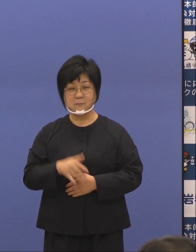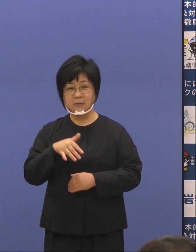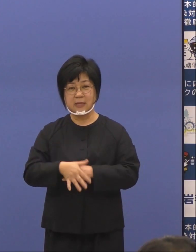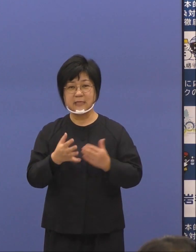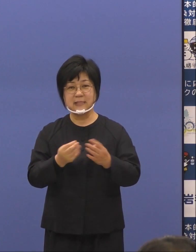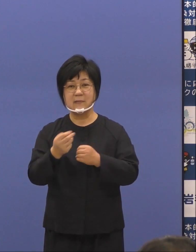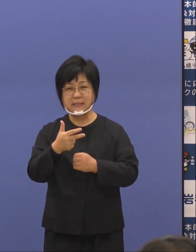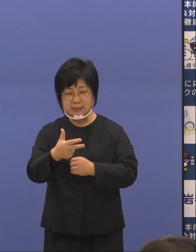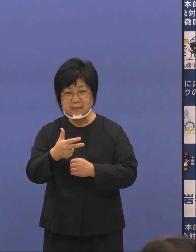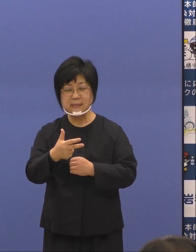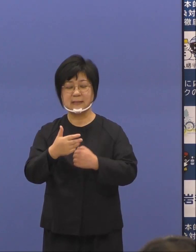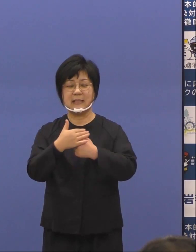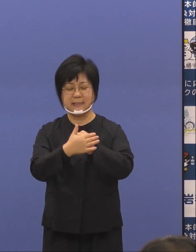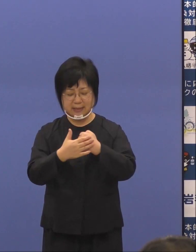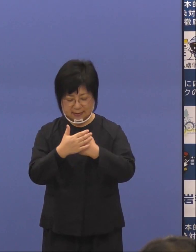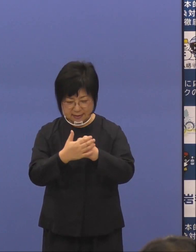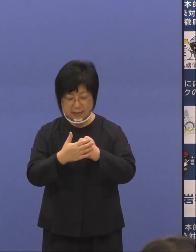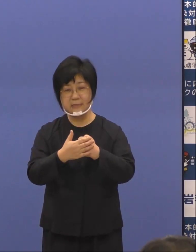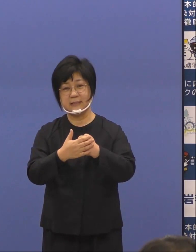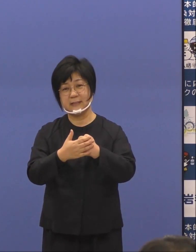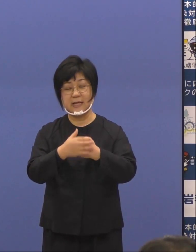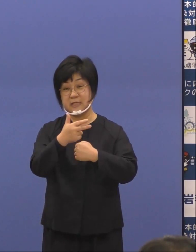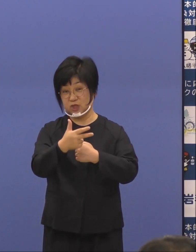市非常に大事な市で、